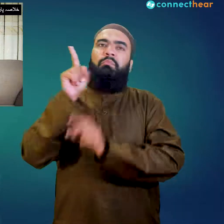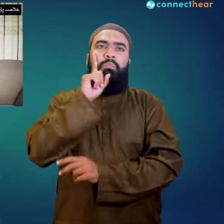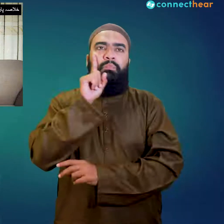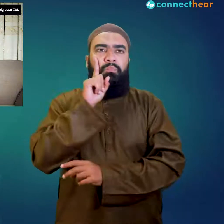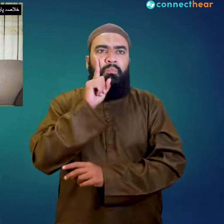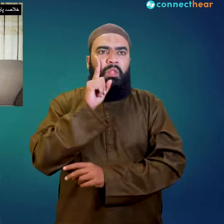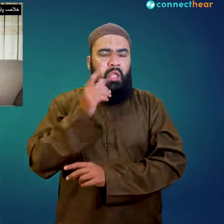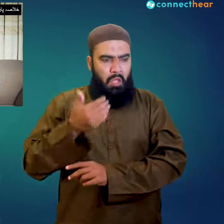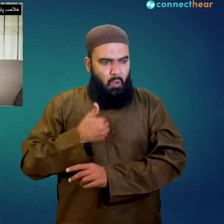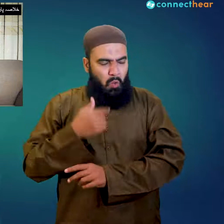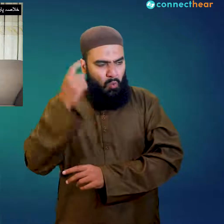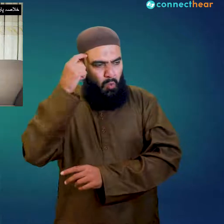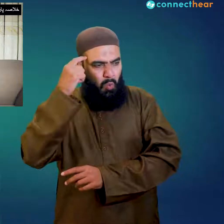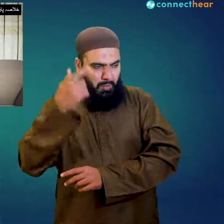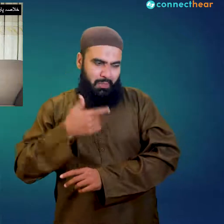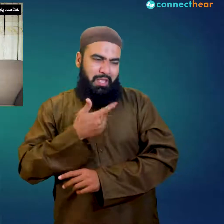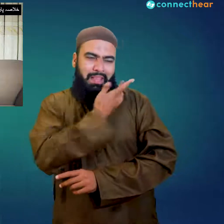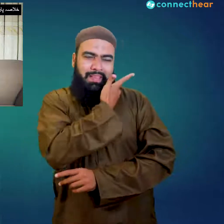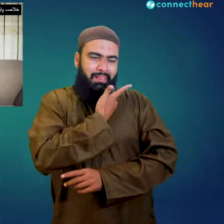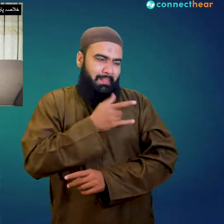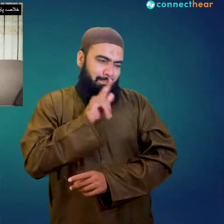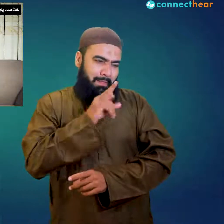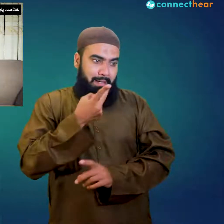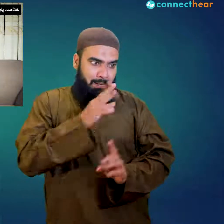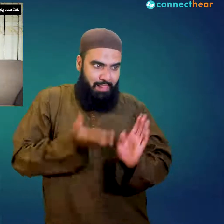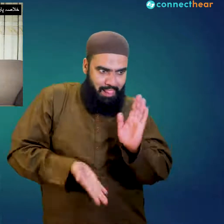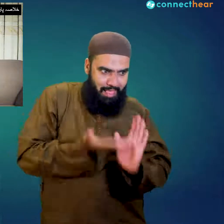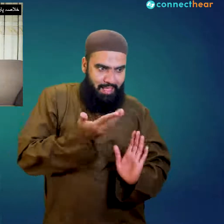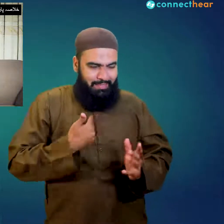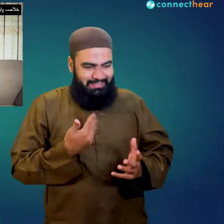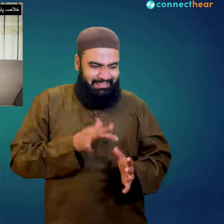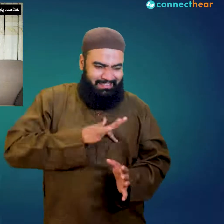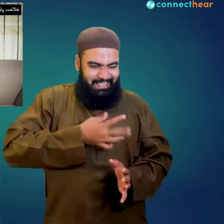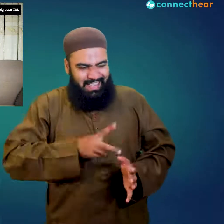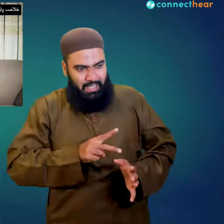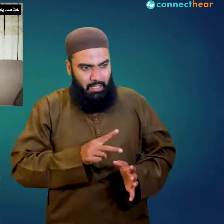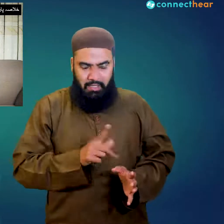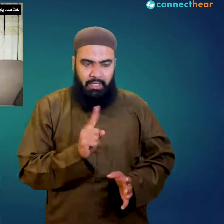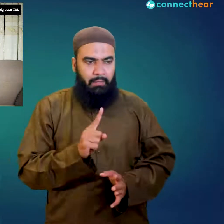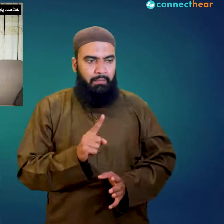گا اور اللہ رب العزت کی رضا کو مقدم رکھا جائے گا۔